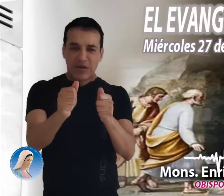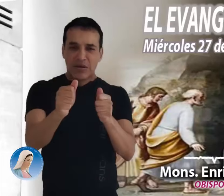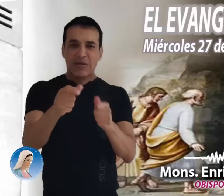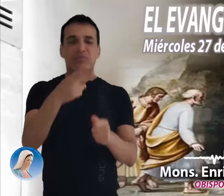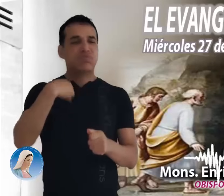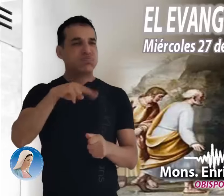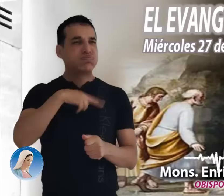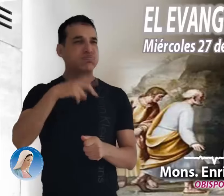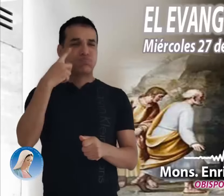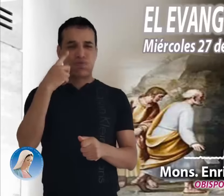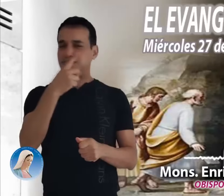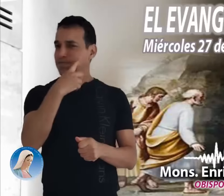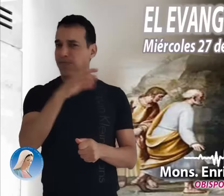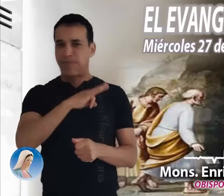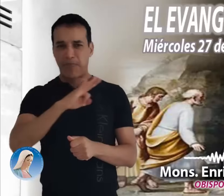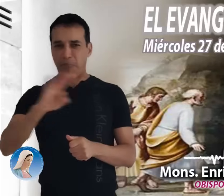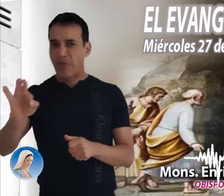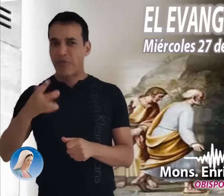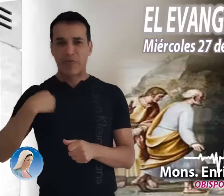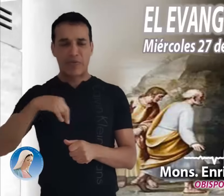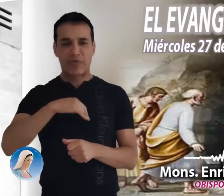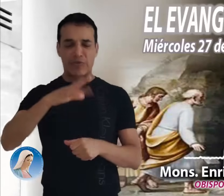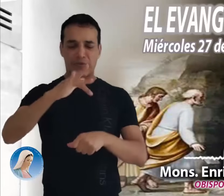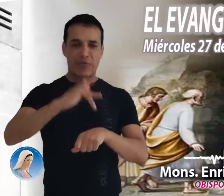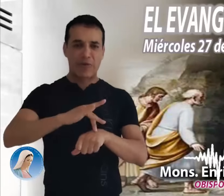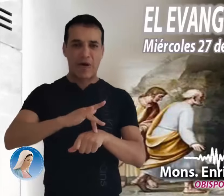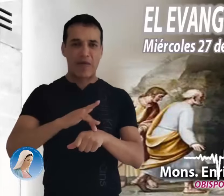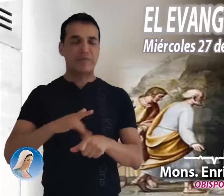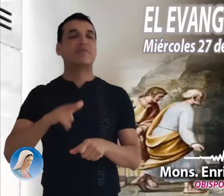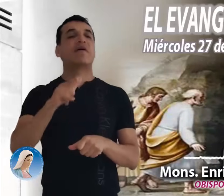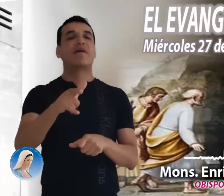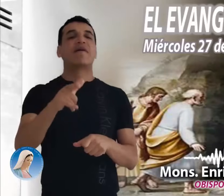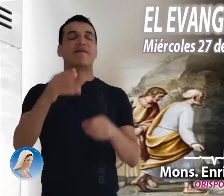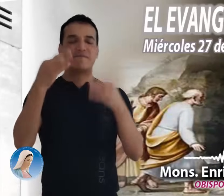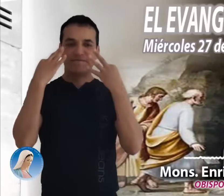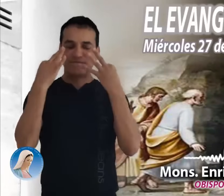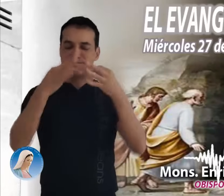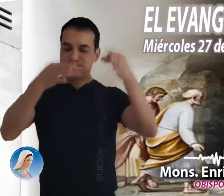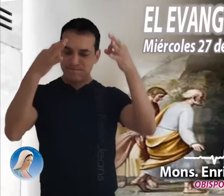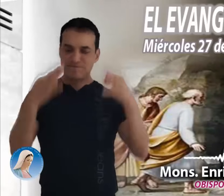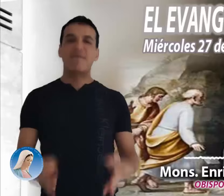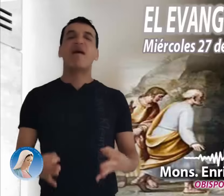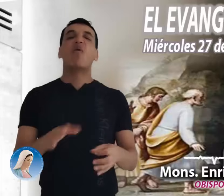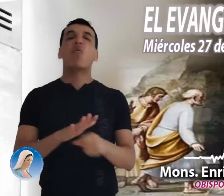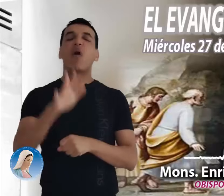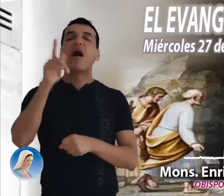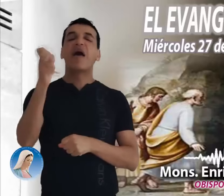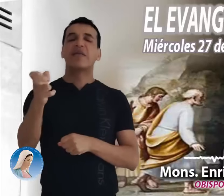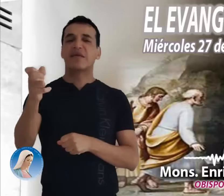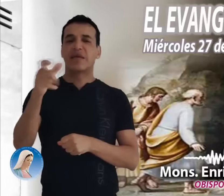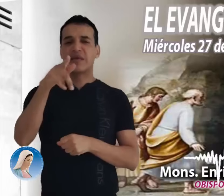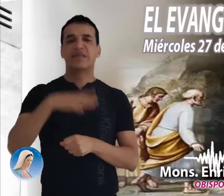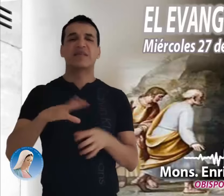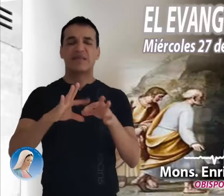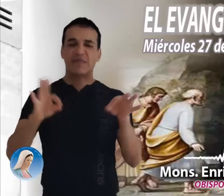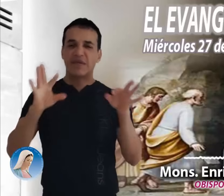lo que hemos contemplado y hemos tocado con nuestras propias manos. Nos referimos a aquel que es la palabra de